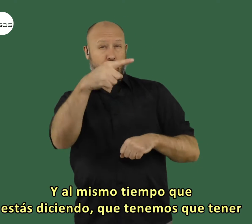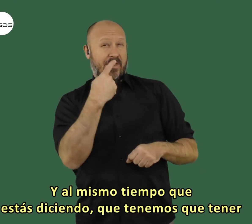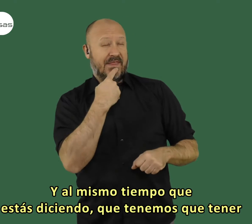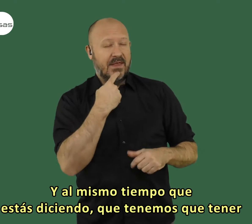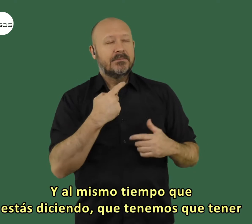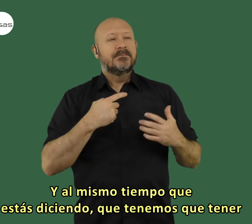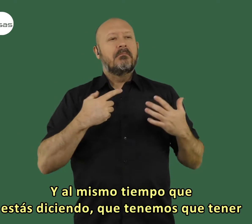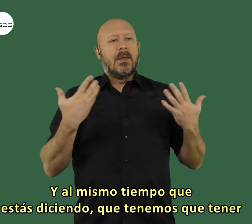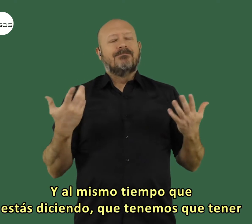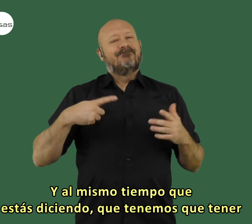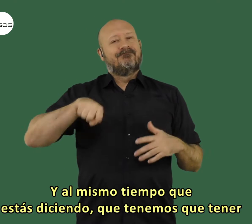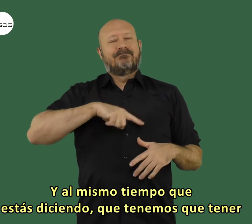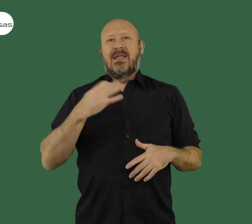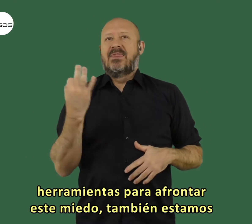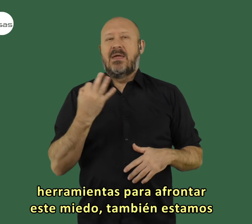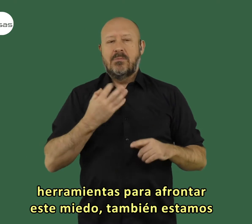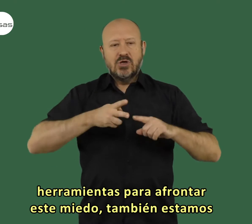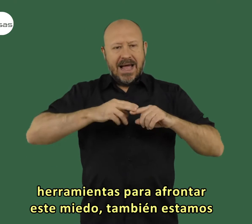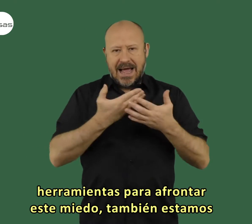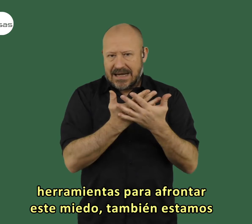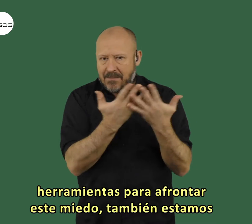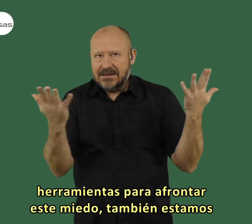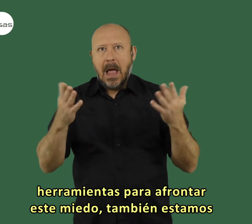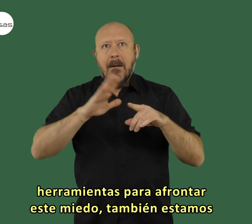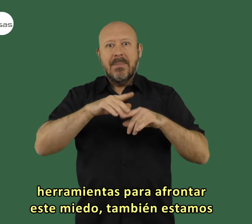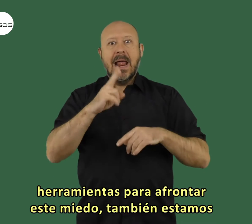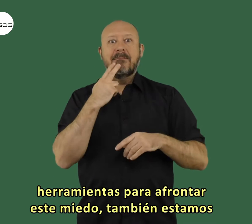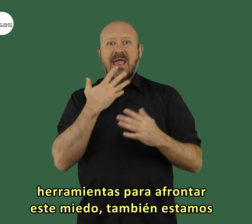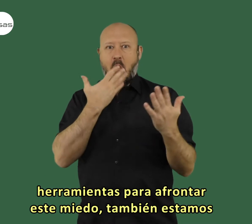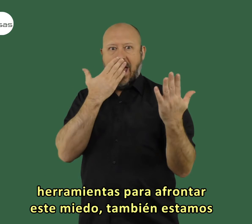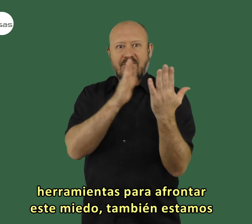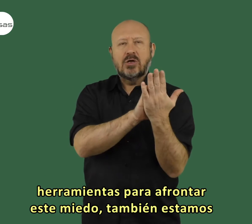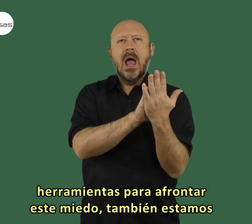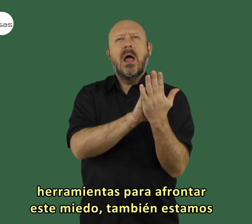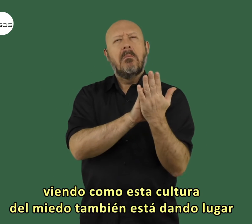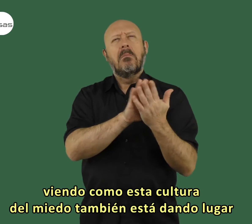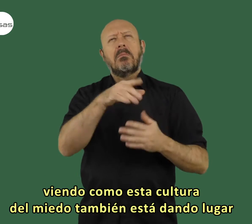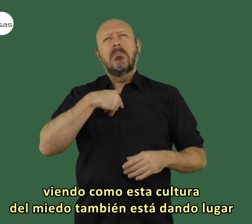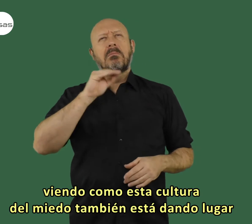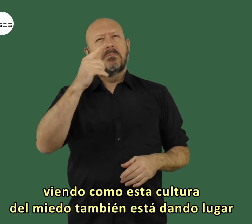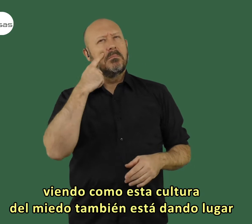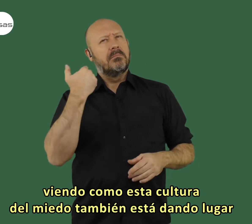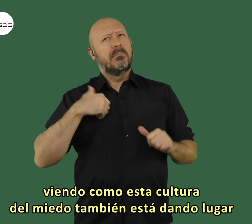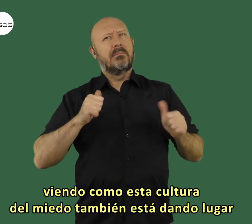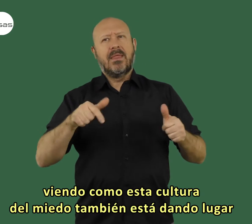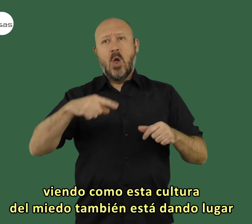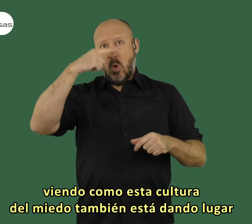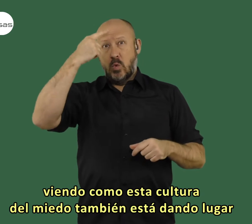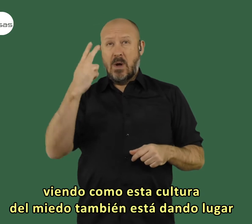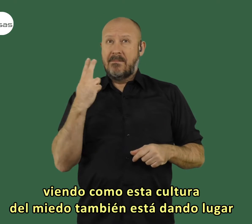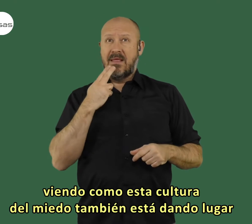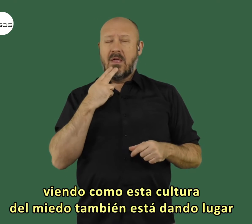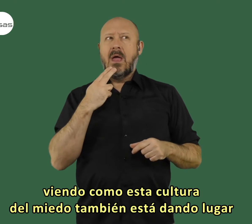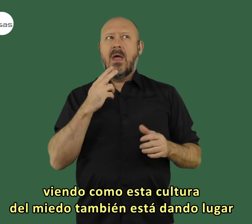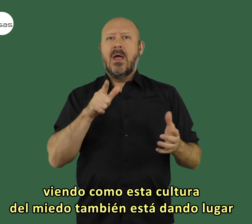tiempo que estás diciendo que tenemos que tener herramientas para afrontar este miedo, también estamos viendo como esta